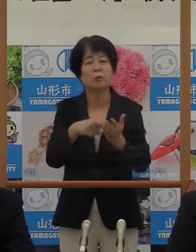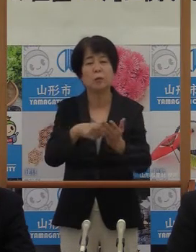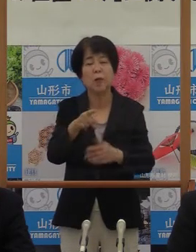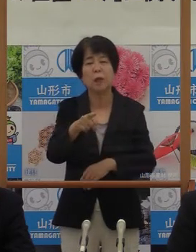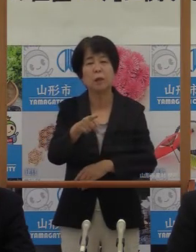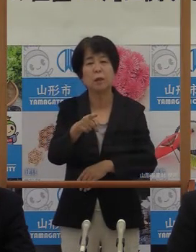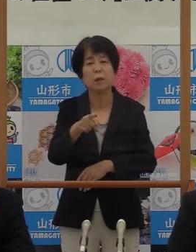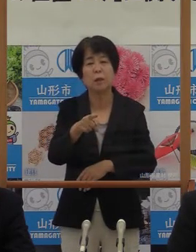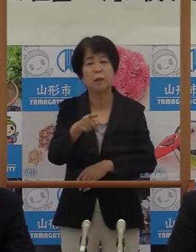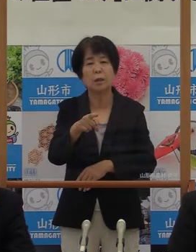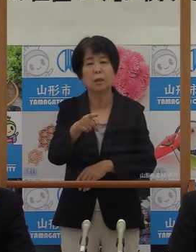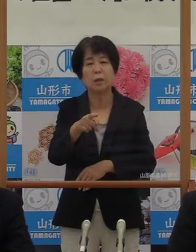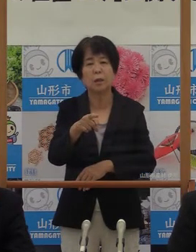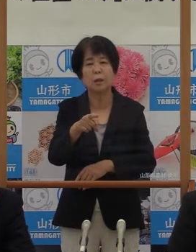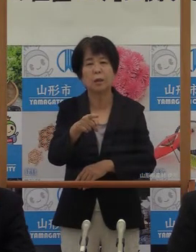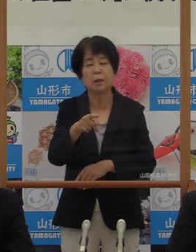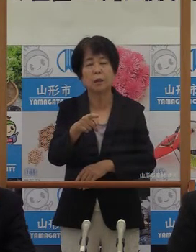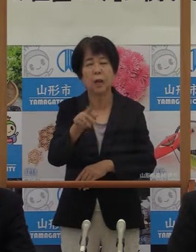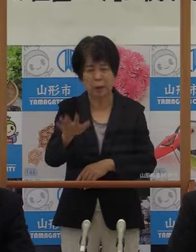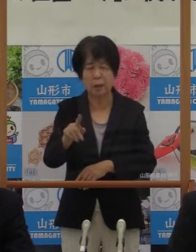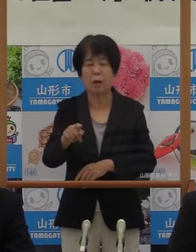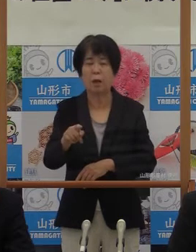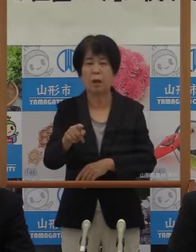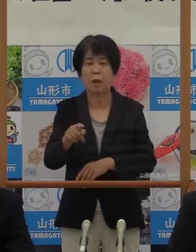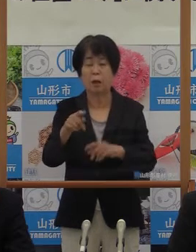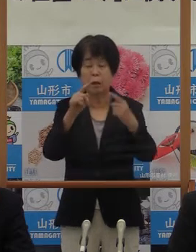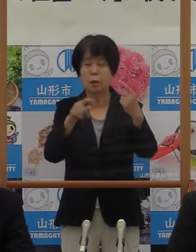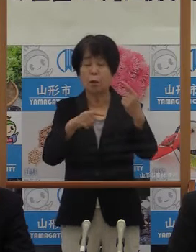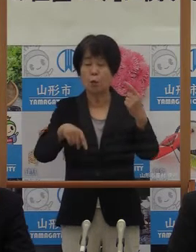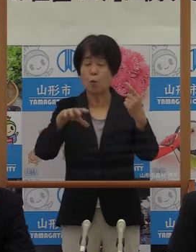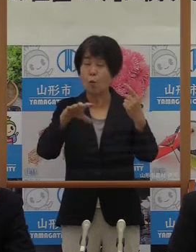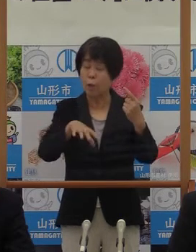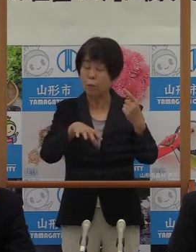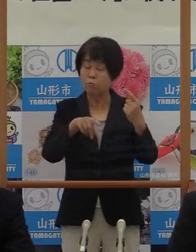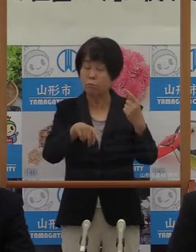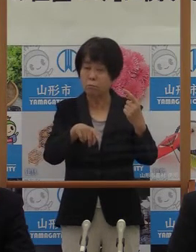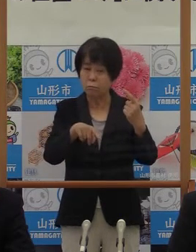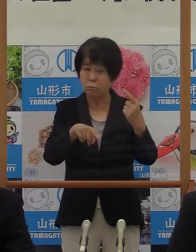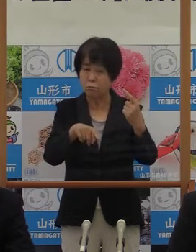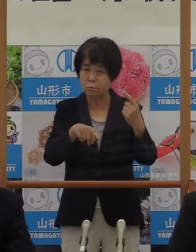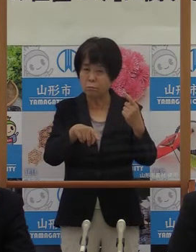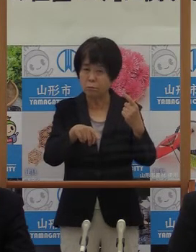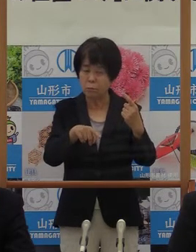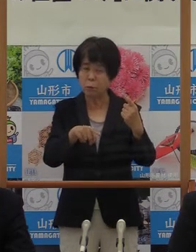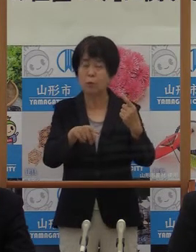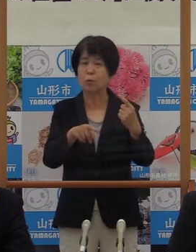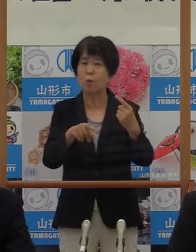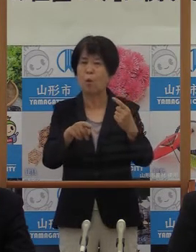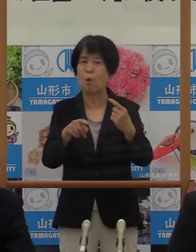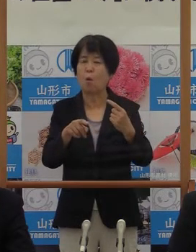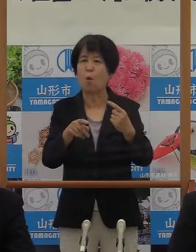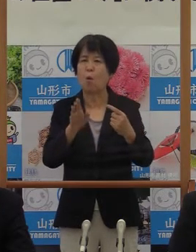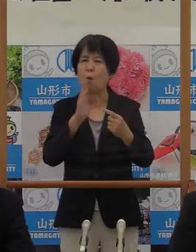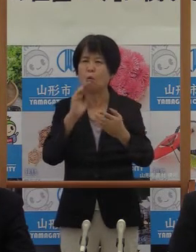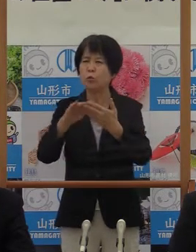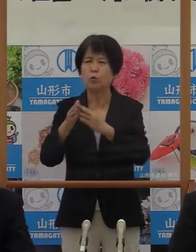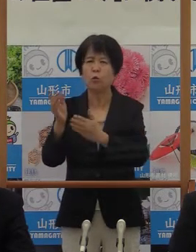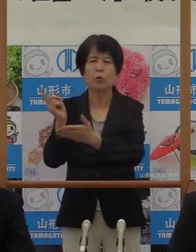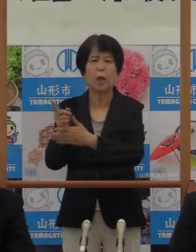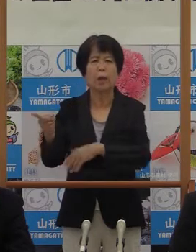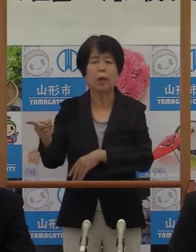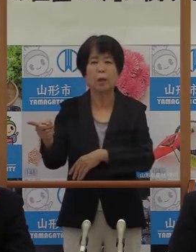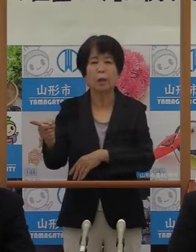というようなことは課題でもありましたし、当然公園が中心市街地の本町七日町地区にないというのも課題で、これはもうかな